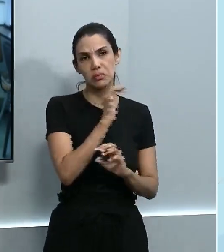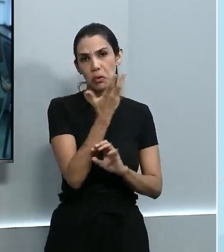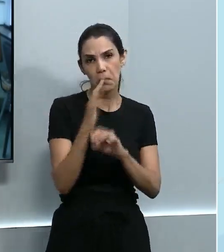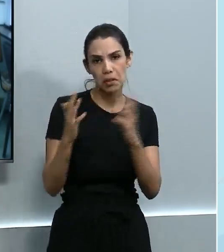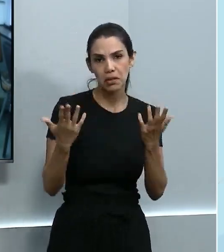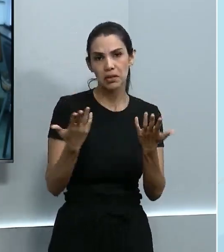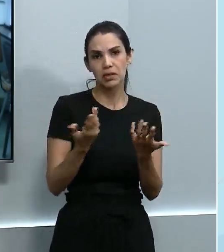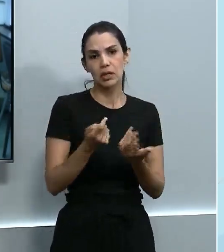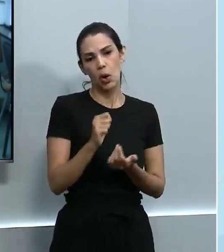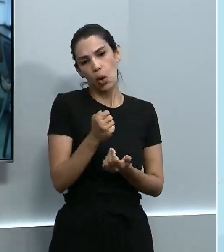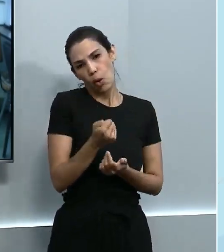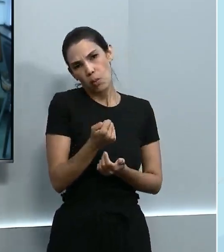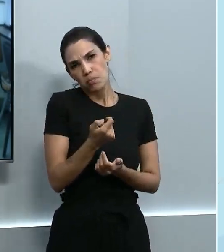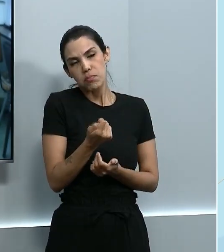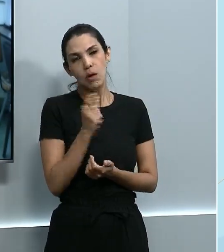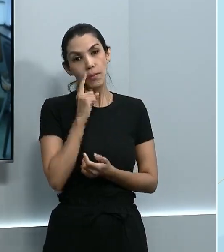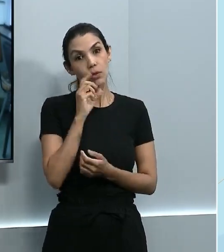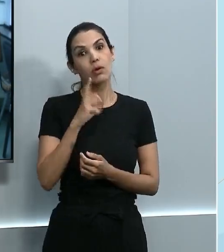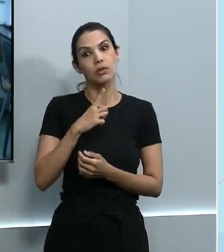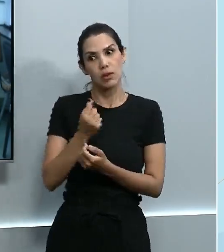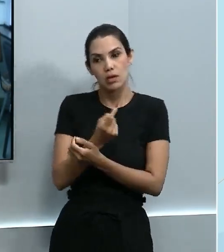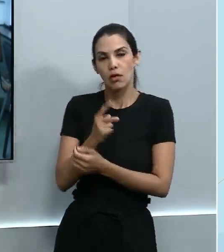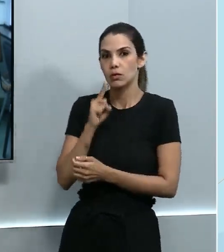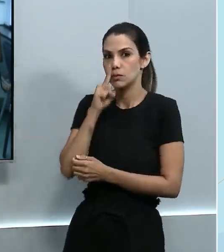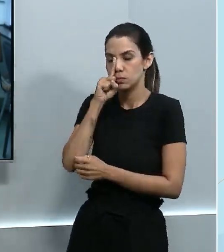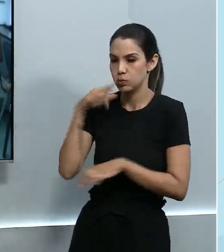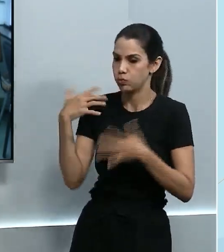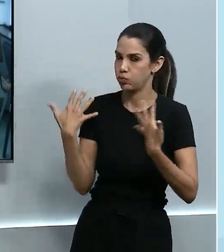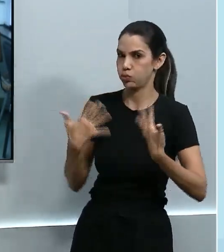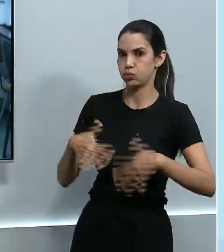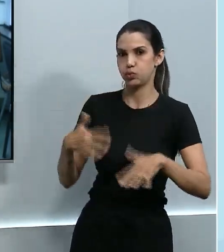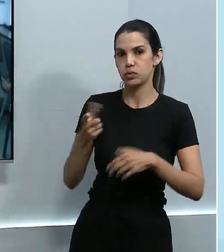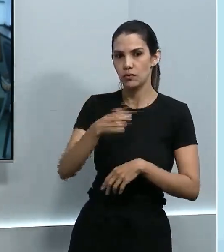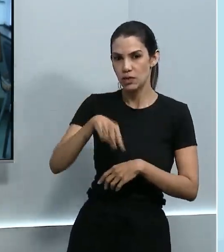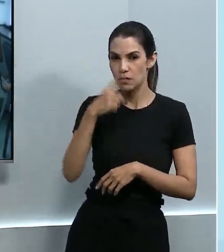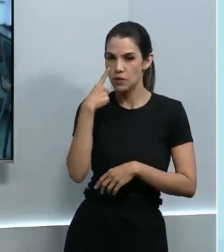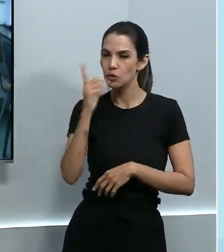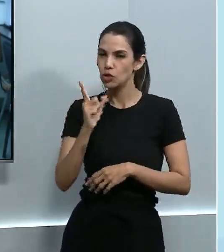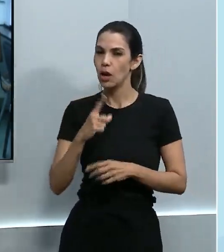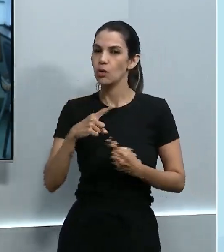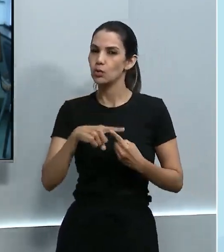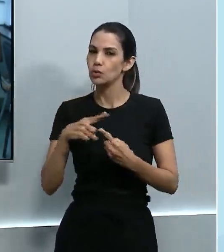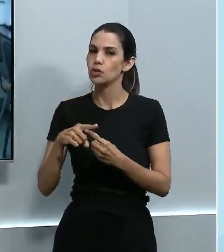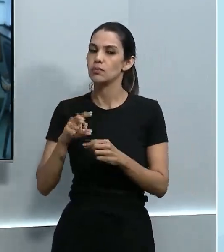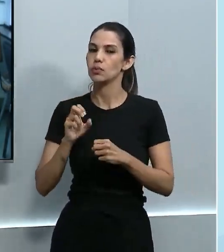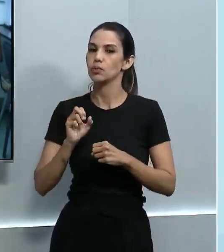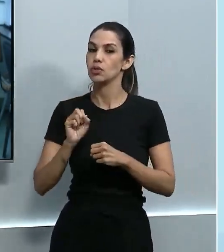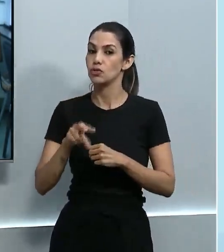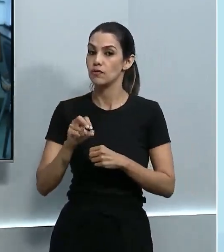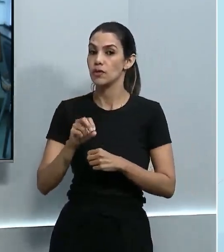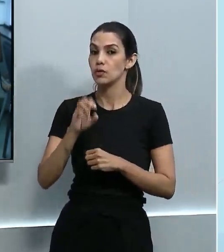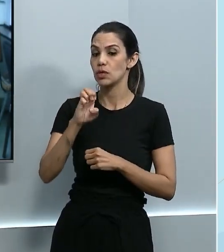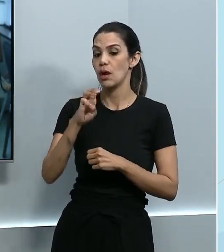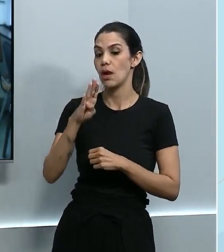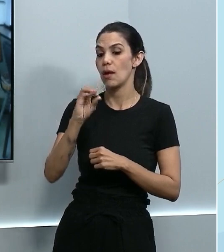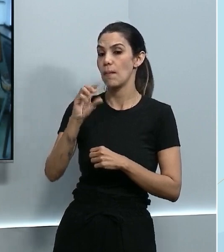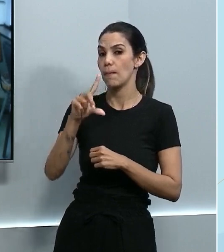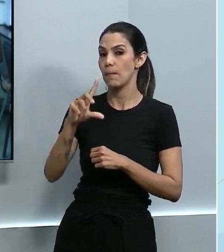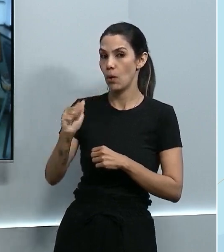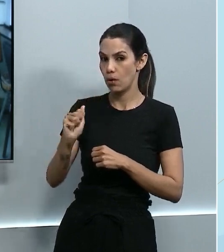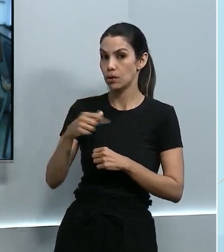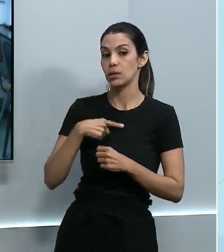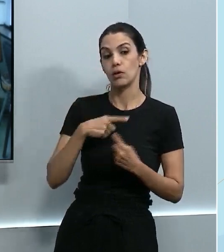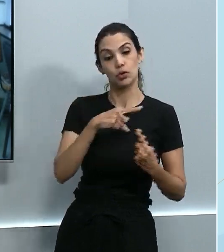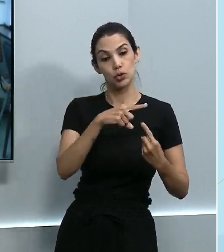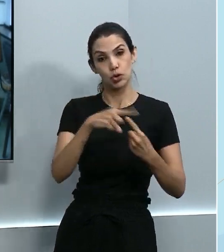pouco risco, e aqueles que são muito perigosos. Acho que todo mundo já ouviu falar do ebola, né? Então, para cada tipo de perigo que eles